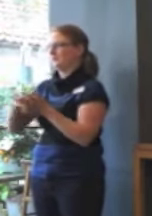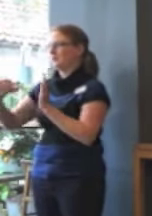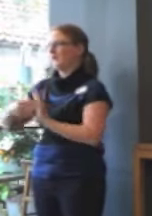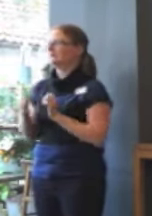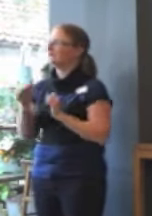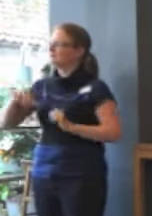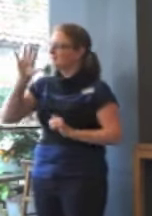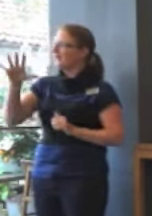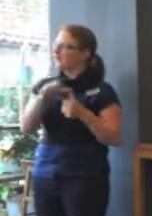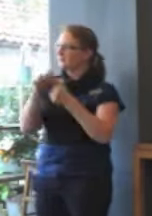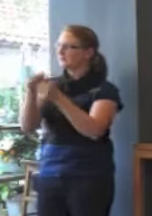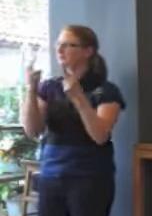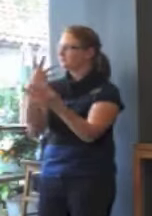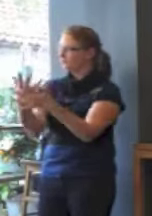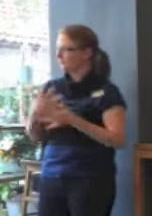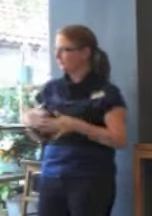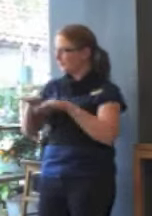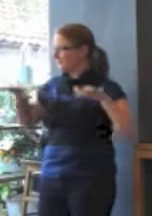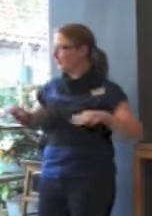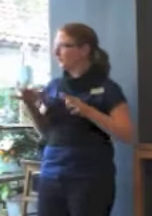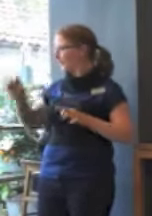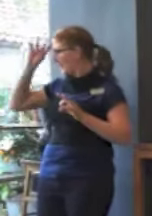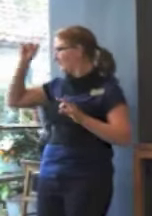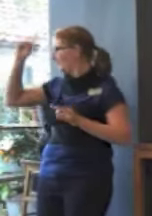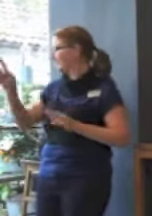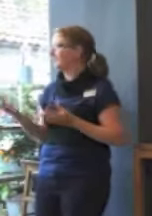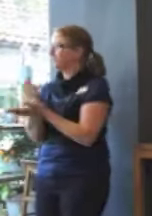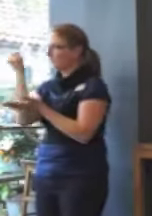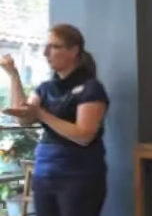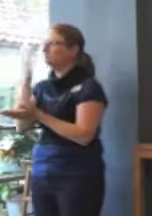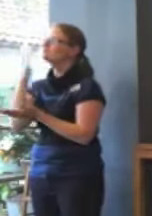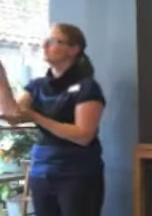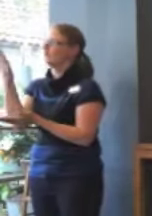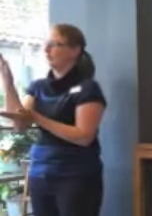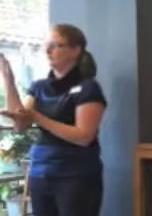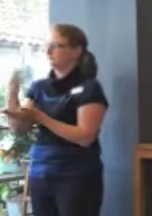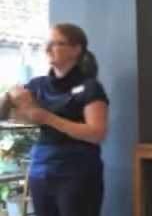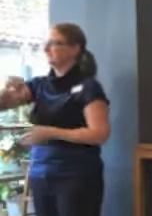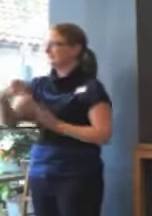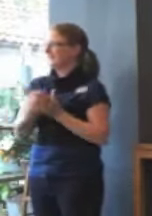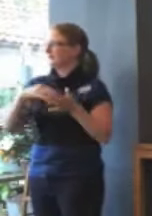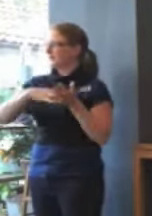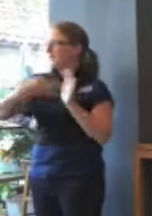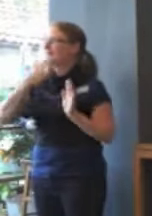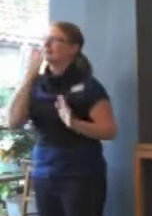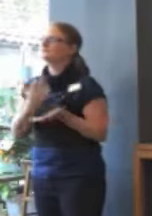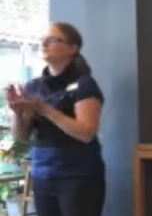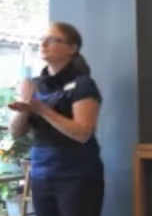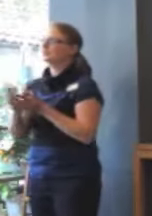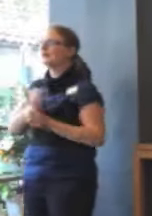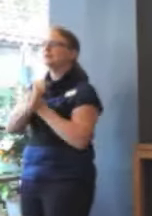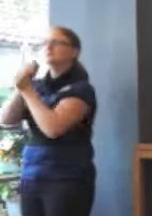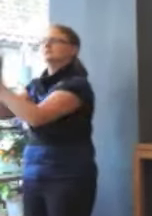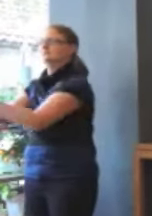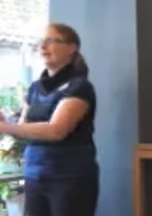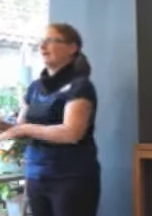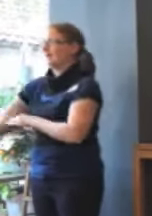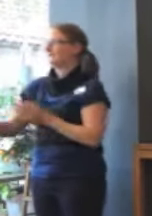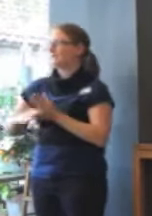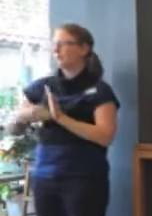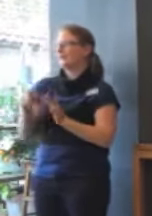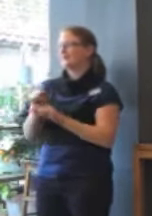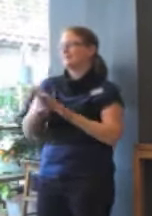strukturnivå. Alltså helt enkelt hur innovativa och lyckade satsningar i projekt kan leva vidare efter projekten slut.